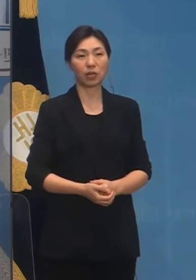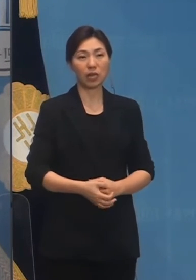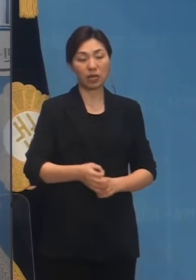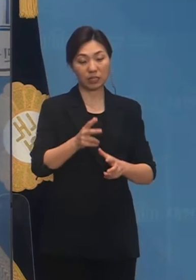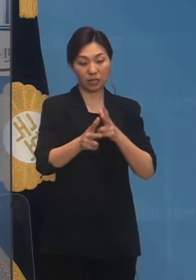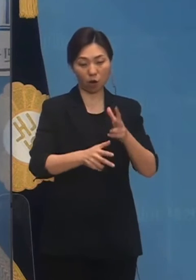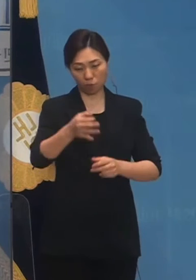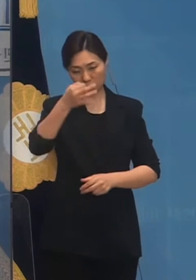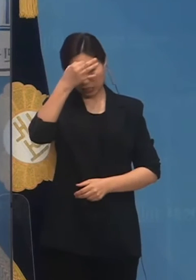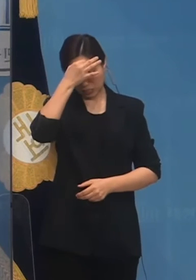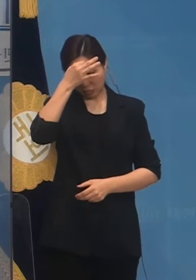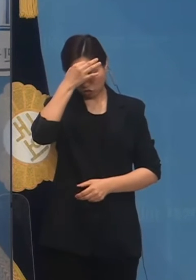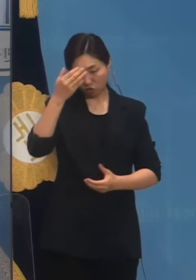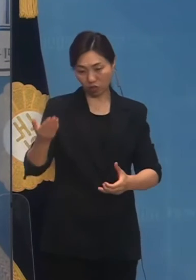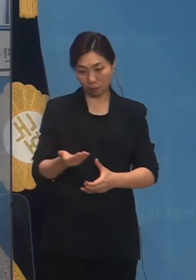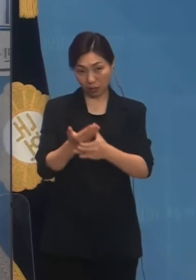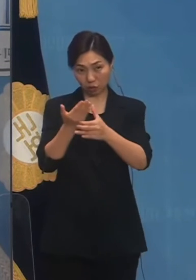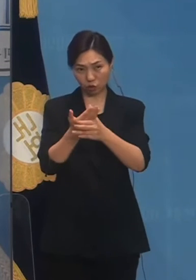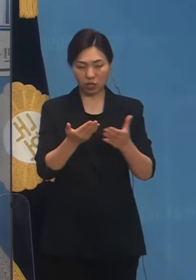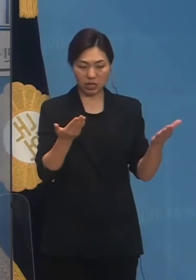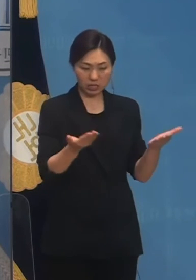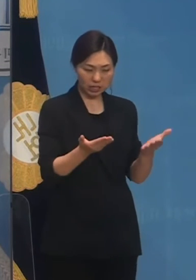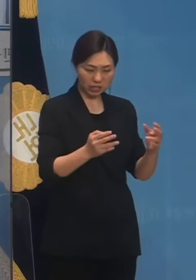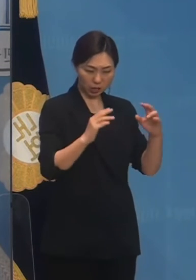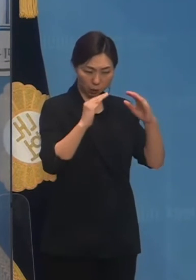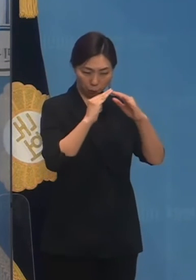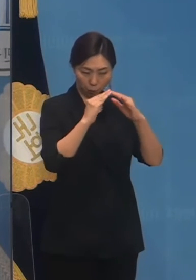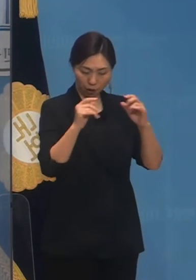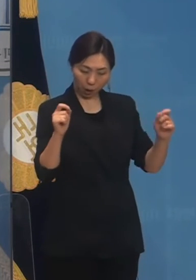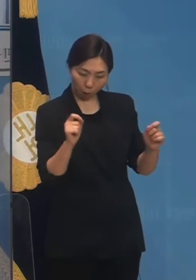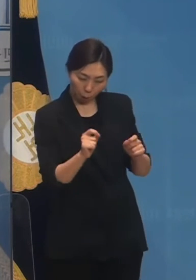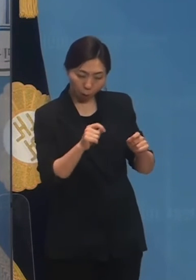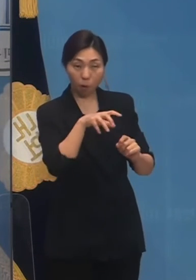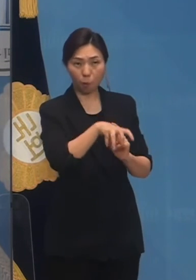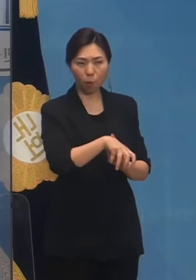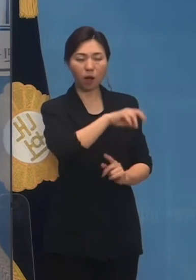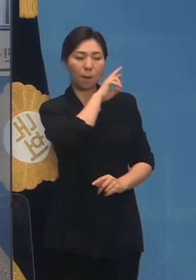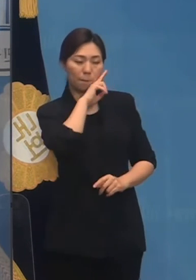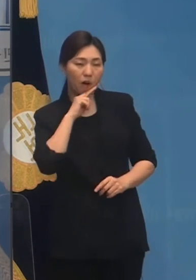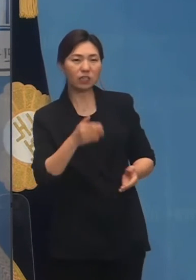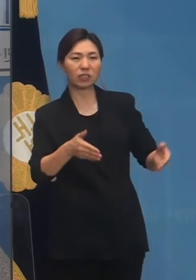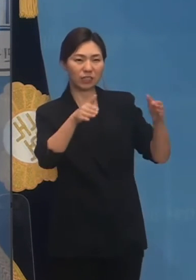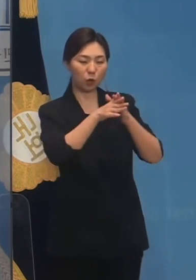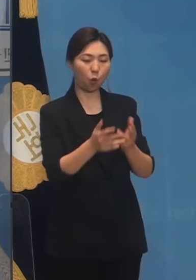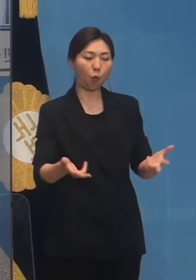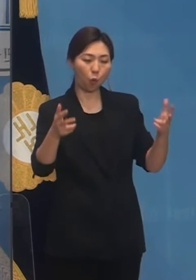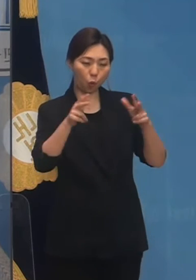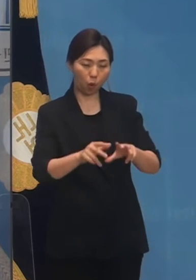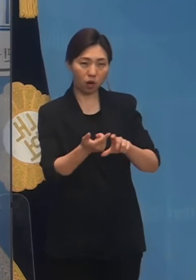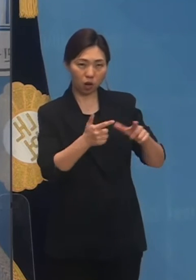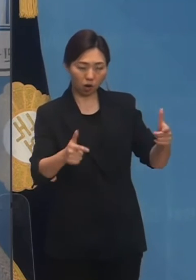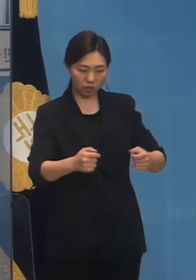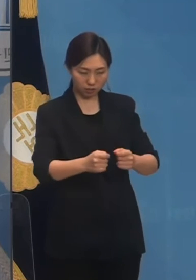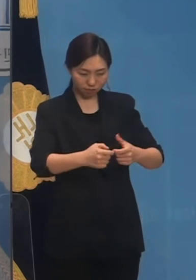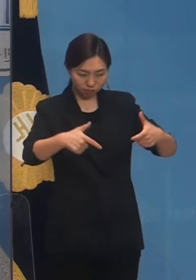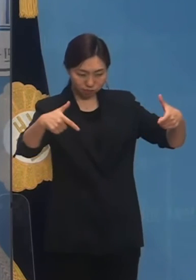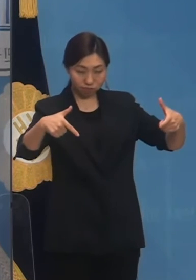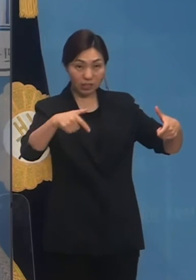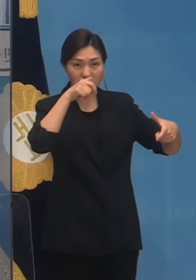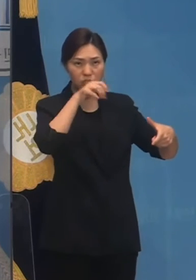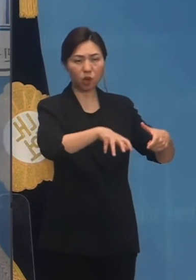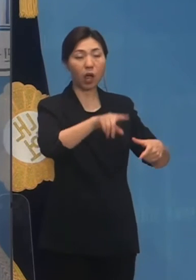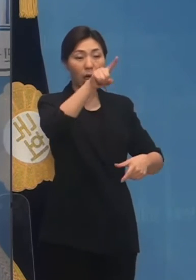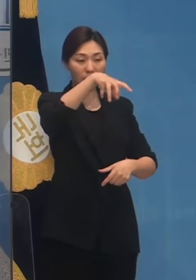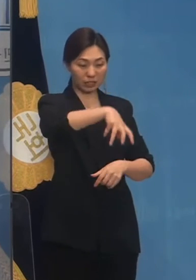중심으로 개입하겠습니다. 산업체 가까이에 주거지와 편의시설, 공공시설, 녹지공원 등을 배치해서 한 곳에서 모든